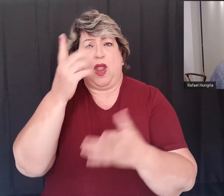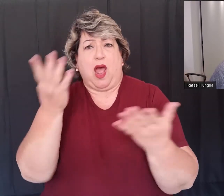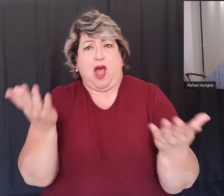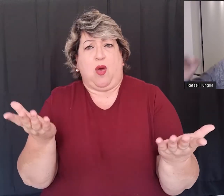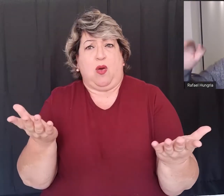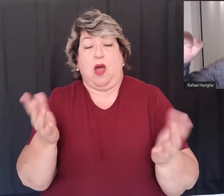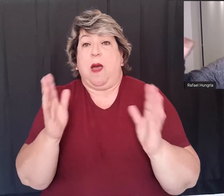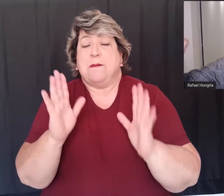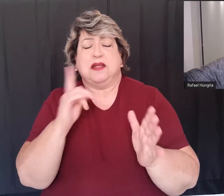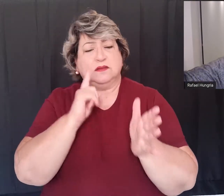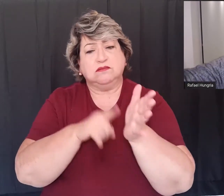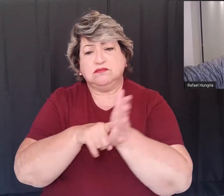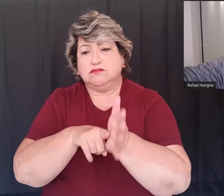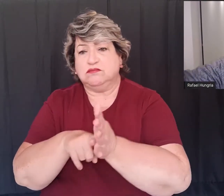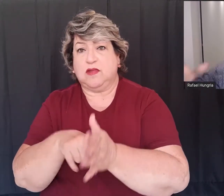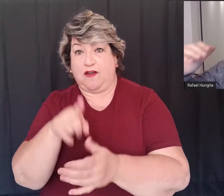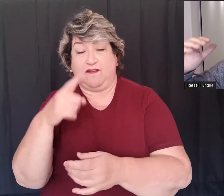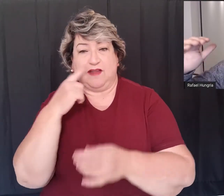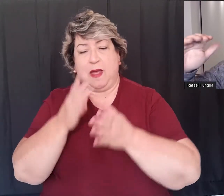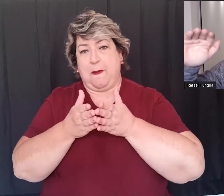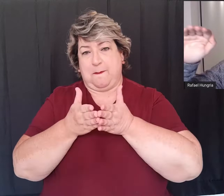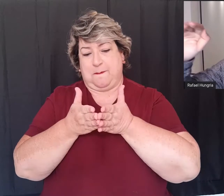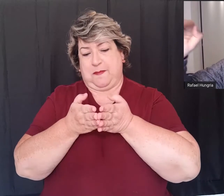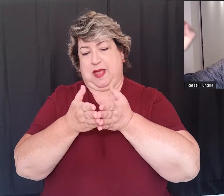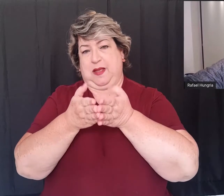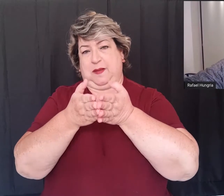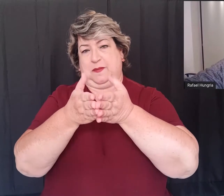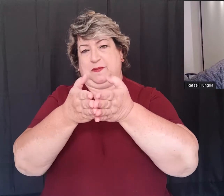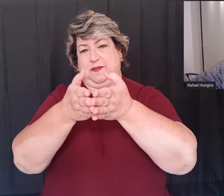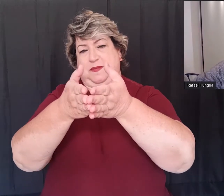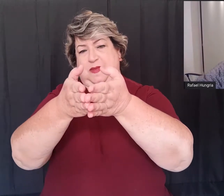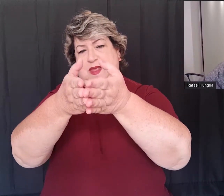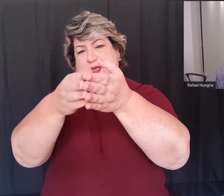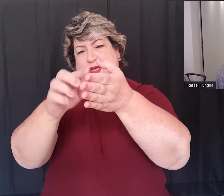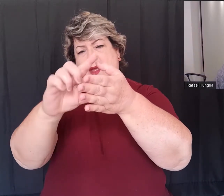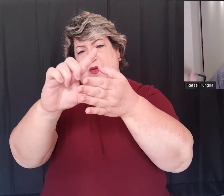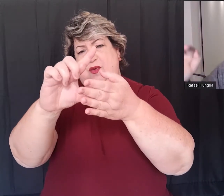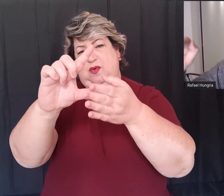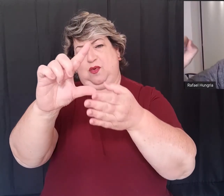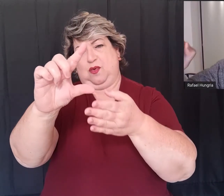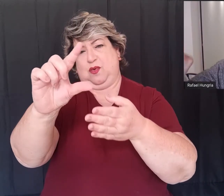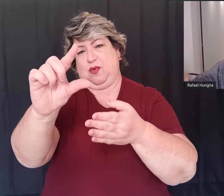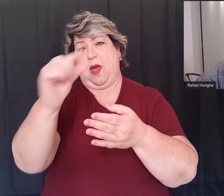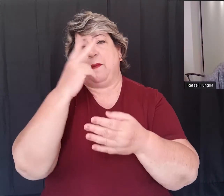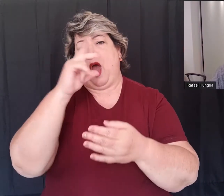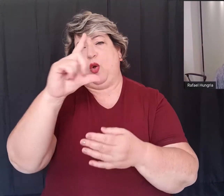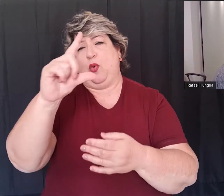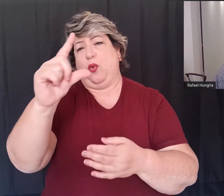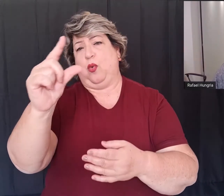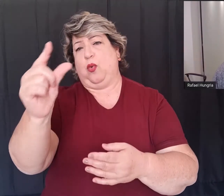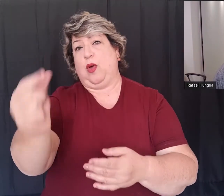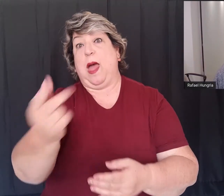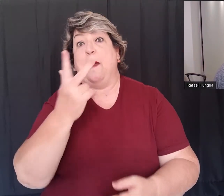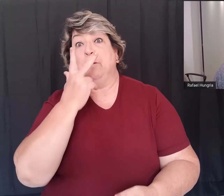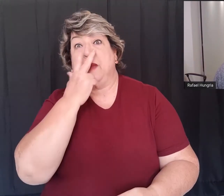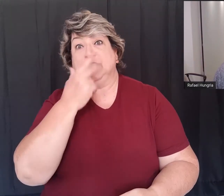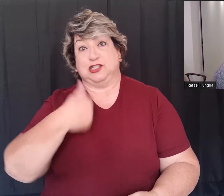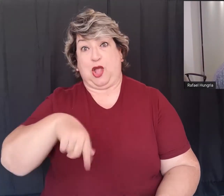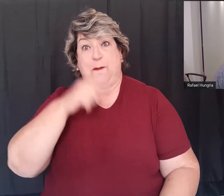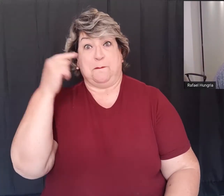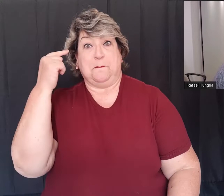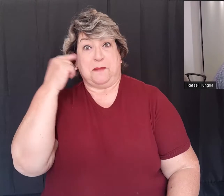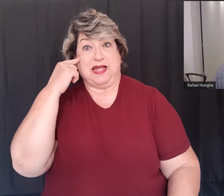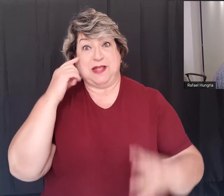né? Se os barcos desaparecem no horizonte, quando você observa o barquinho sumindo no mar, é porque ele está descendo na curvatura. Então